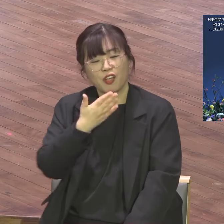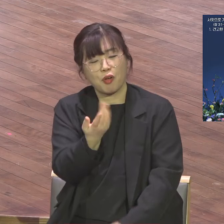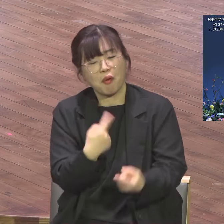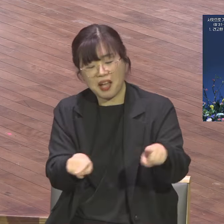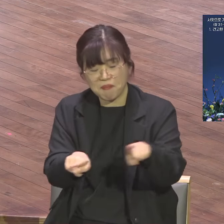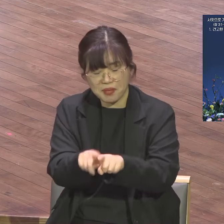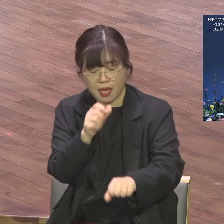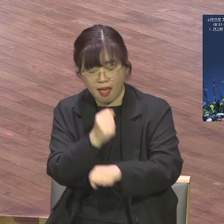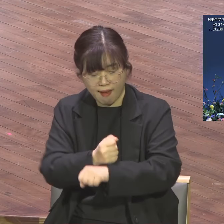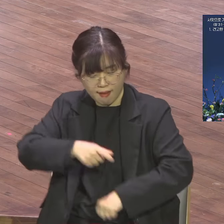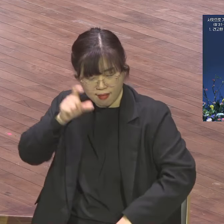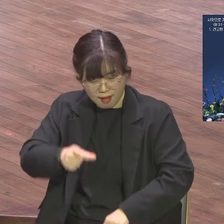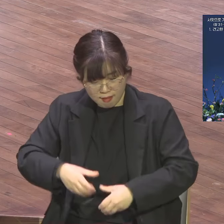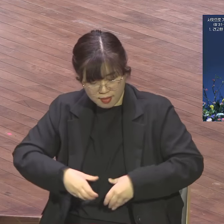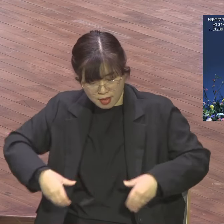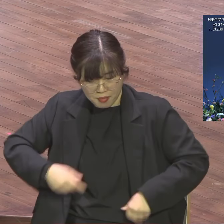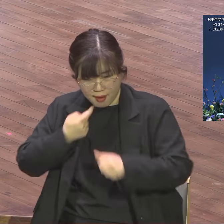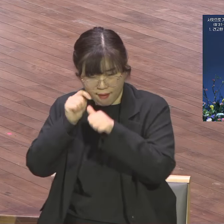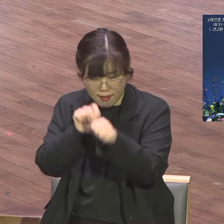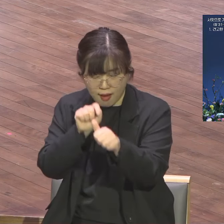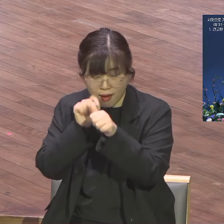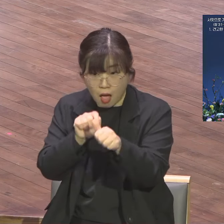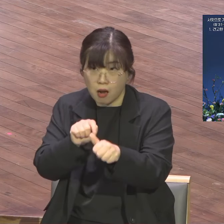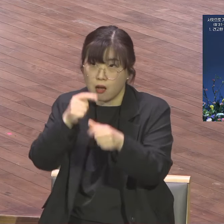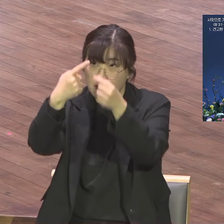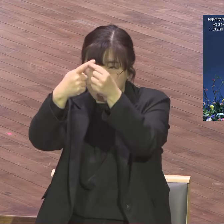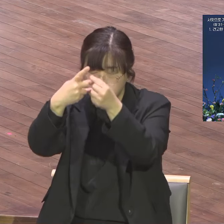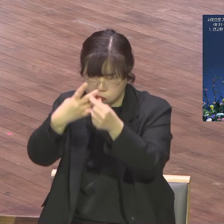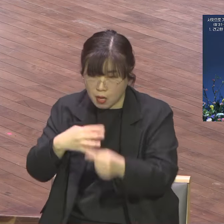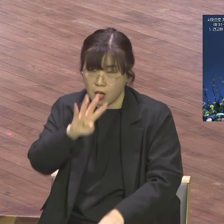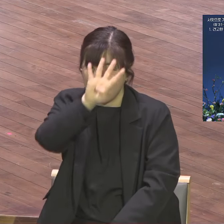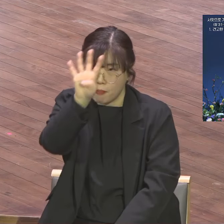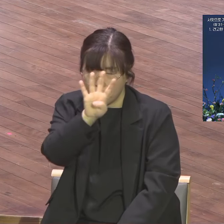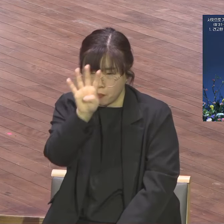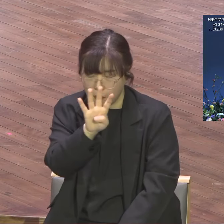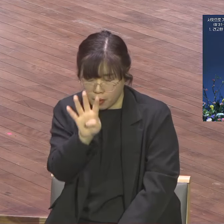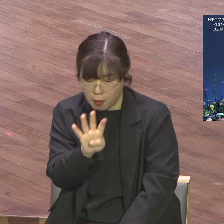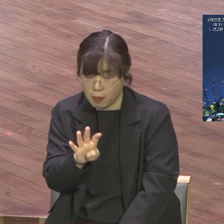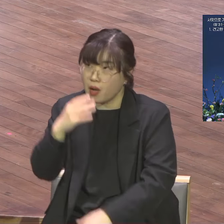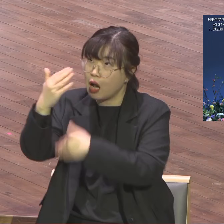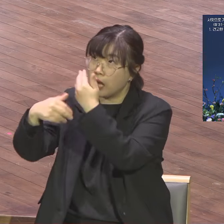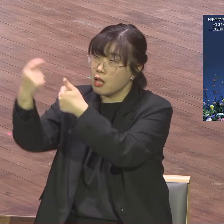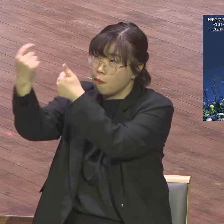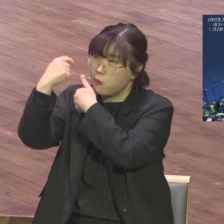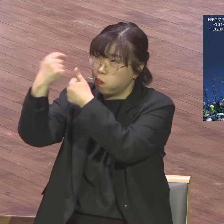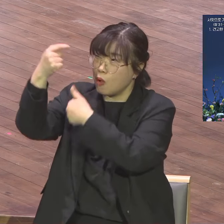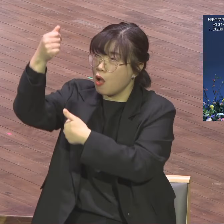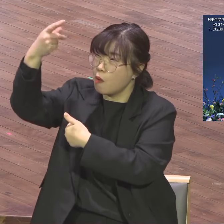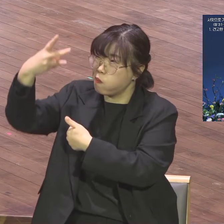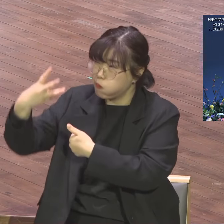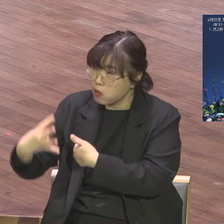하겠다. 강하고 담대하라 반복적으로 계속 강조했어요. 각인식이 주는 거죠.